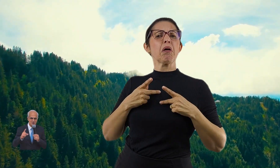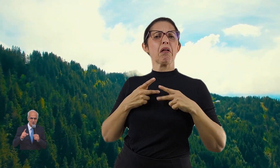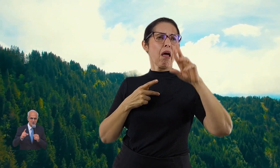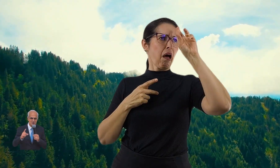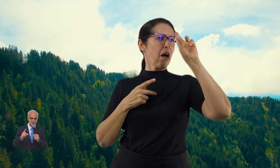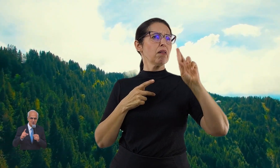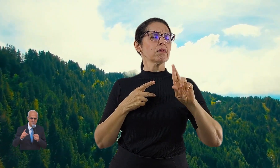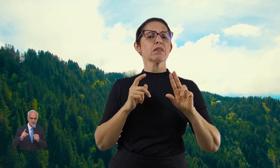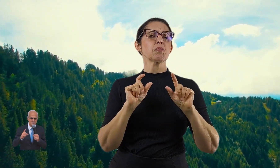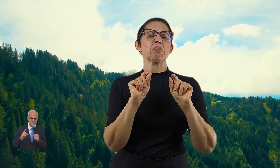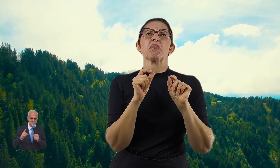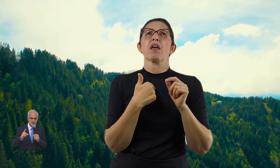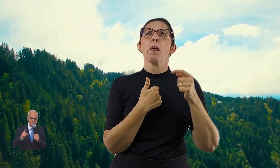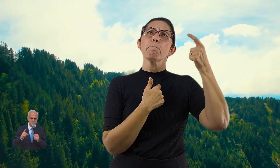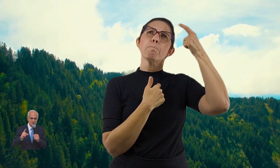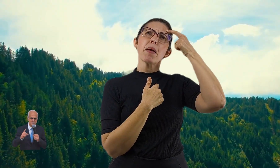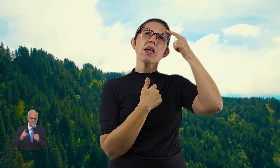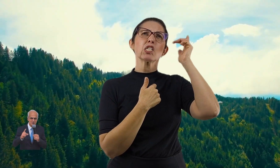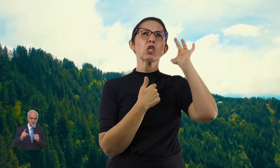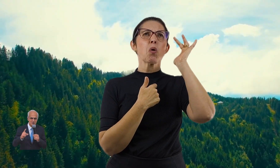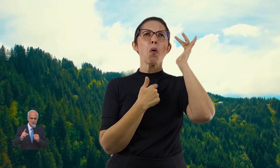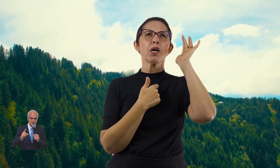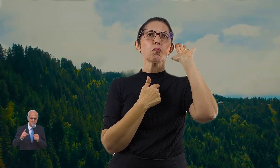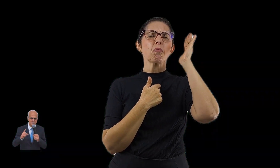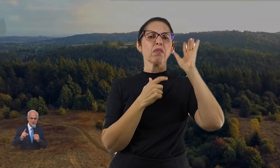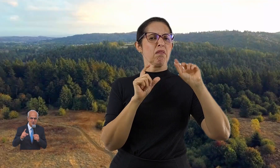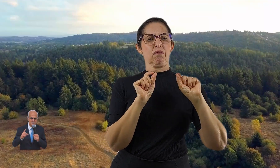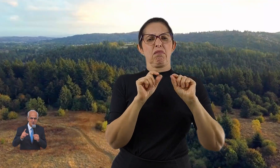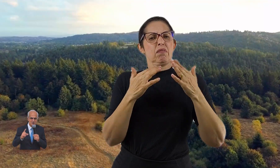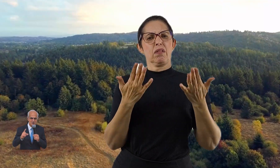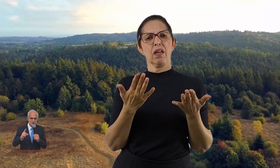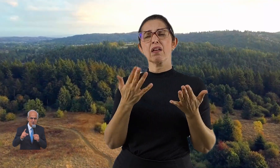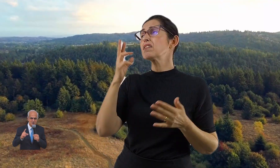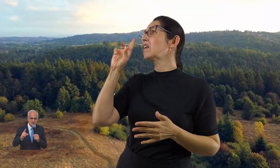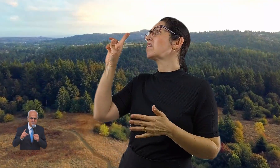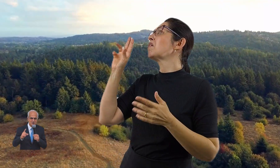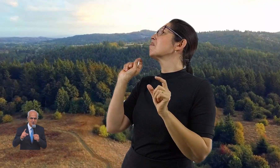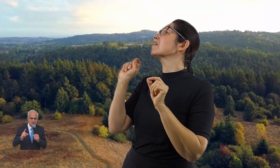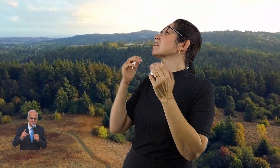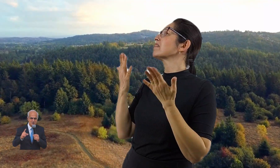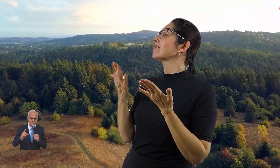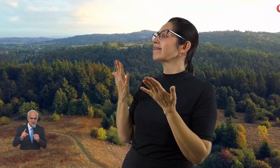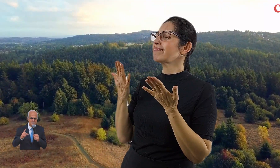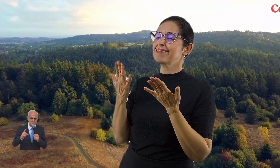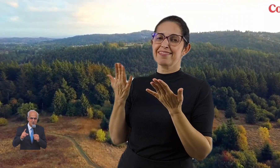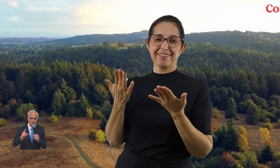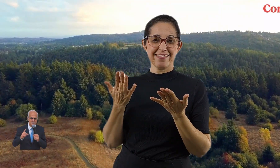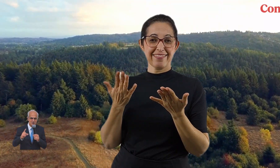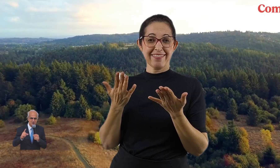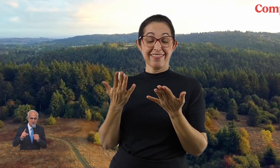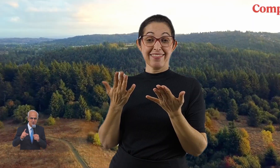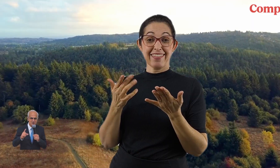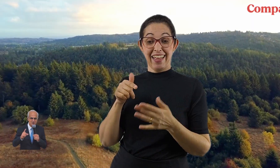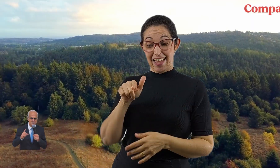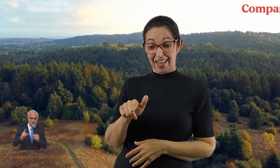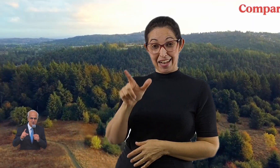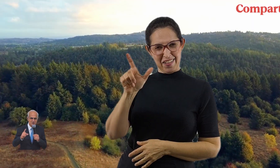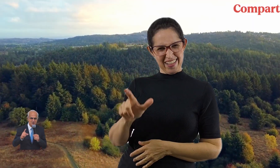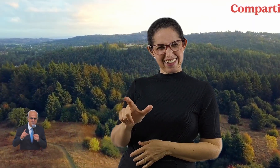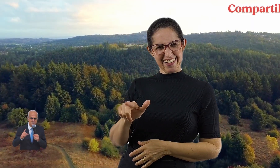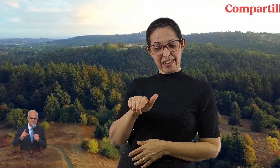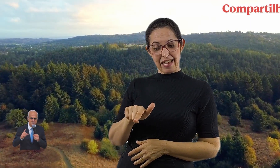razão? Eu penso, eu acho, eu entendo. O que é isso, Senhor? E olha, quem está falando era um homem, era um